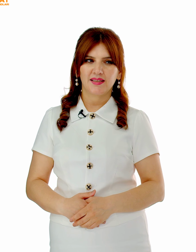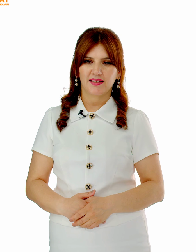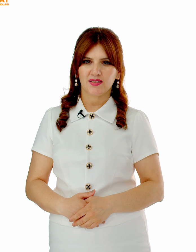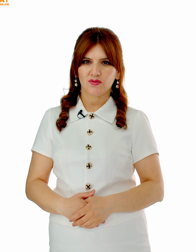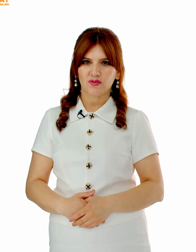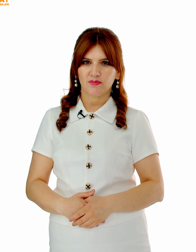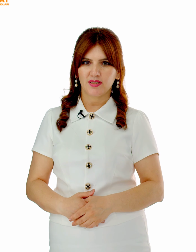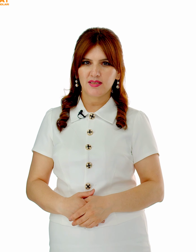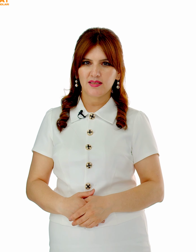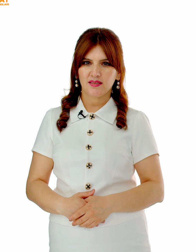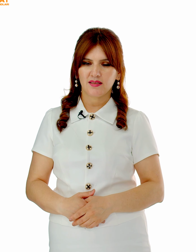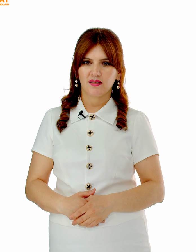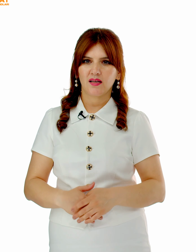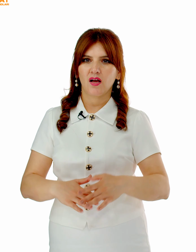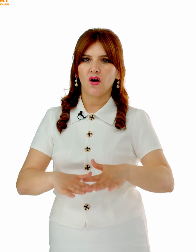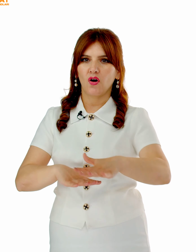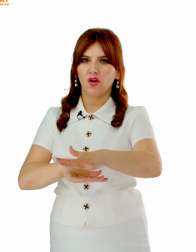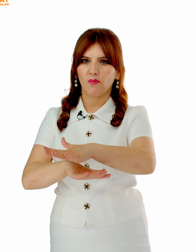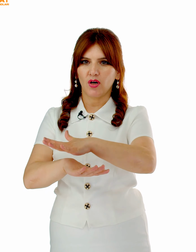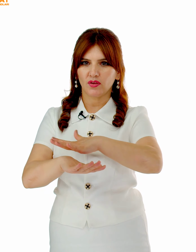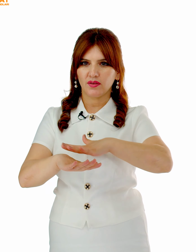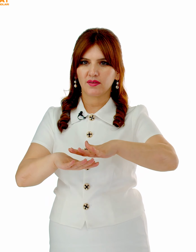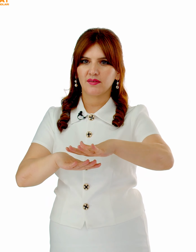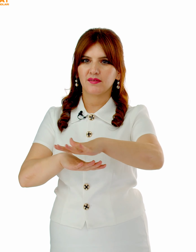Keyingi so'zimiz olomon.